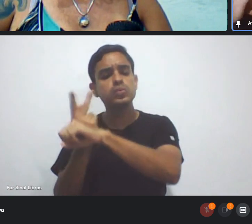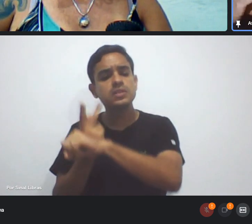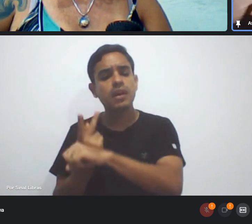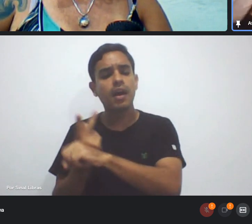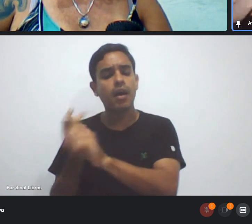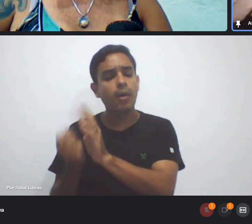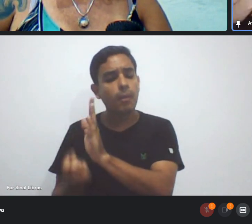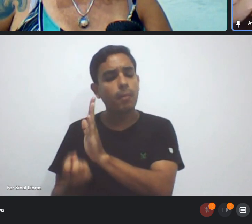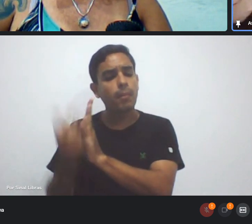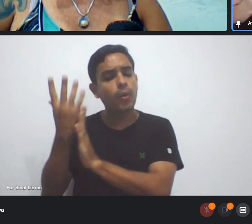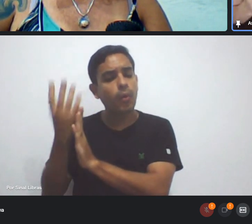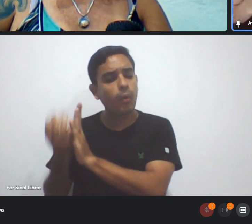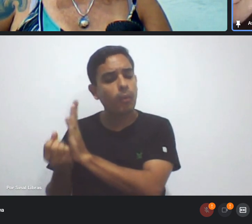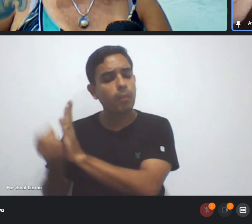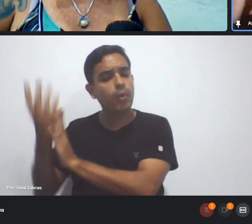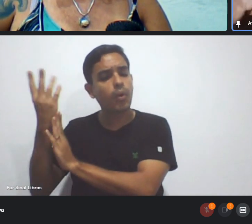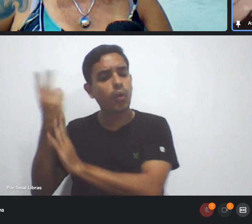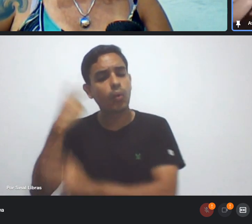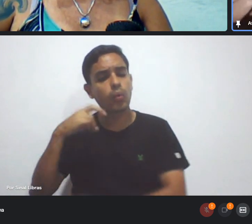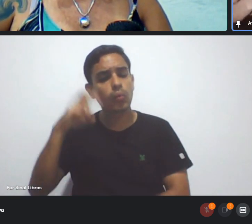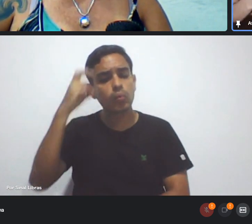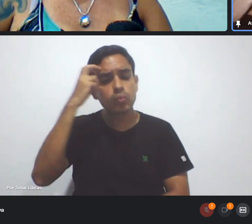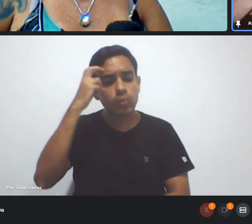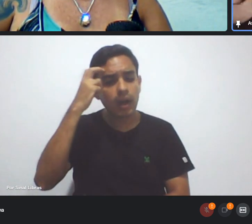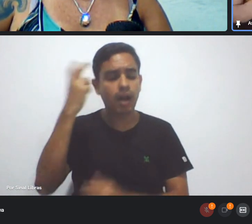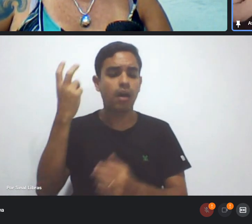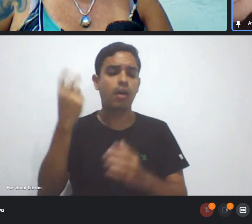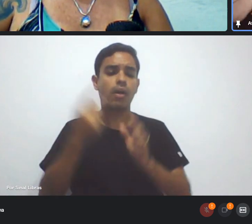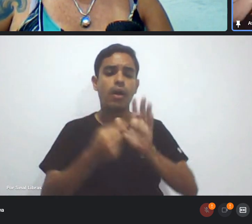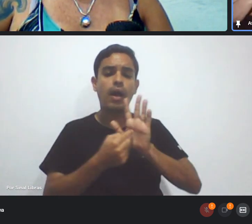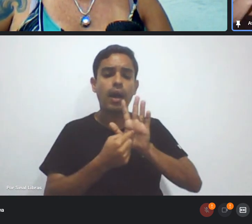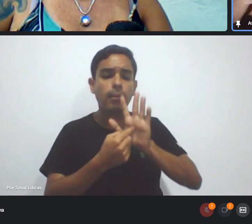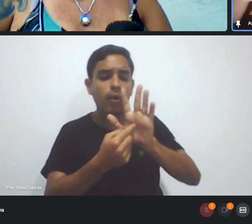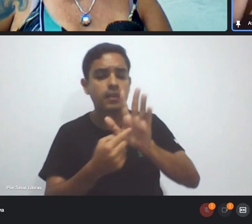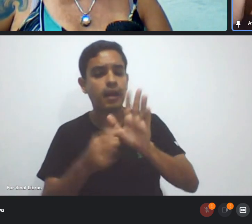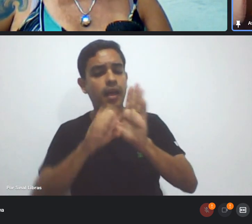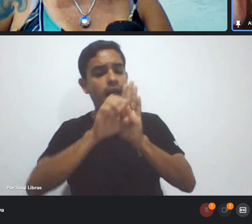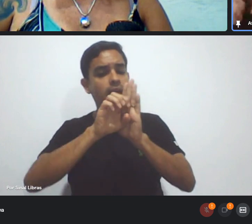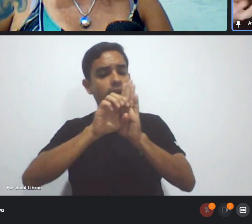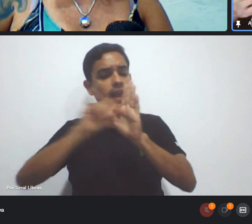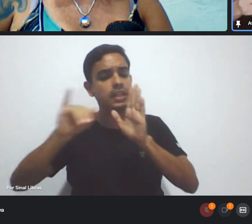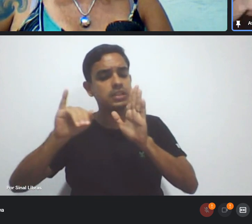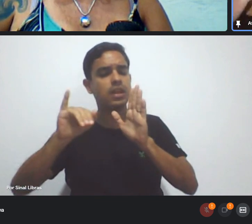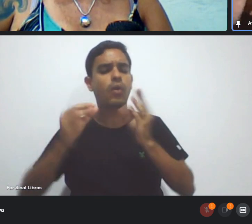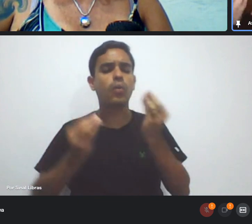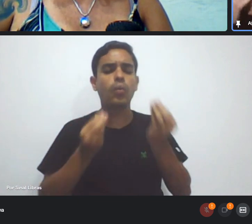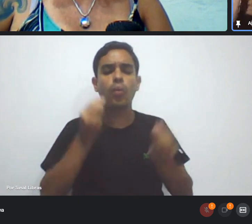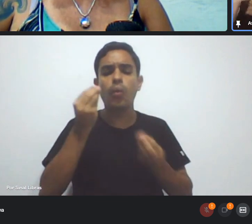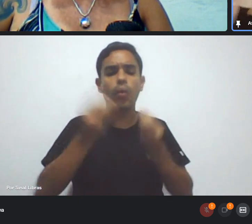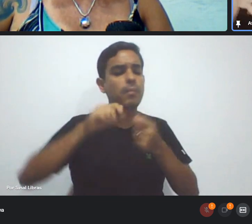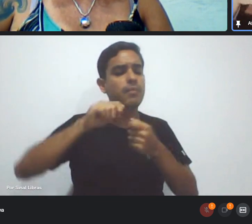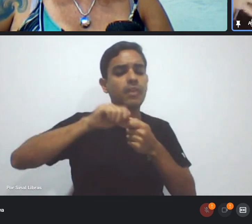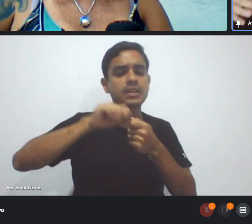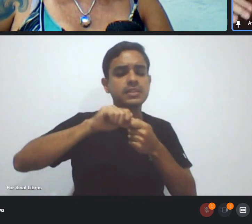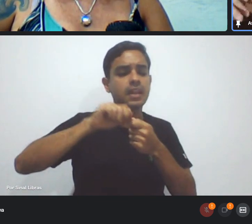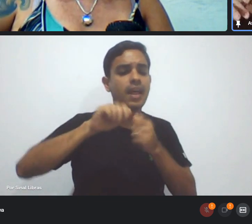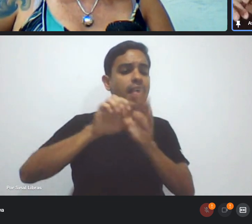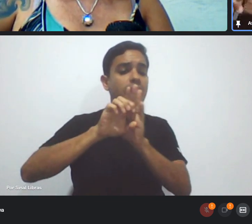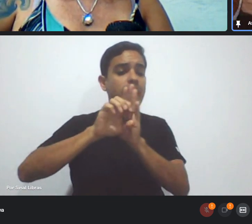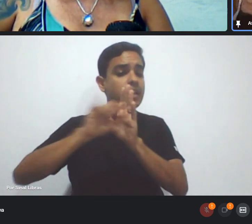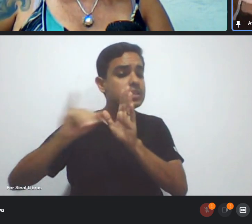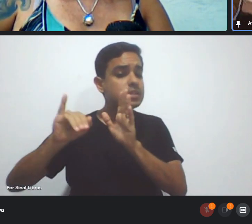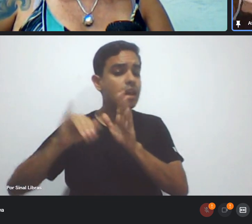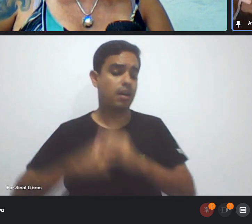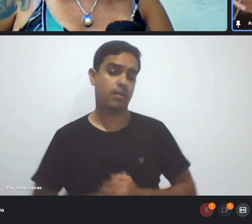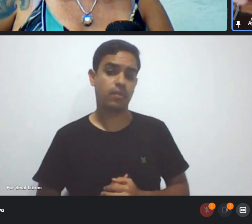para, abordar alguns pontos de edital, de como é possível fazer essa parte e tal. Eu queria até pedir desculpas a vocês,